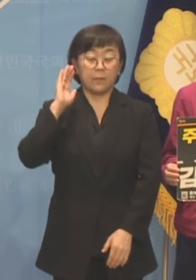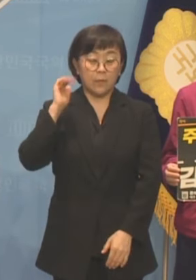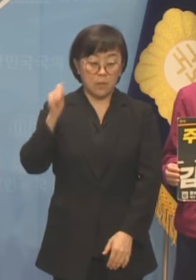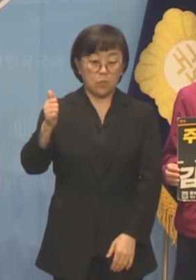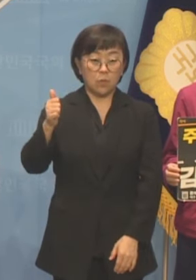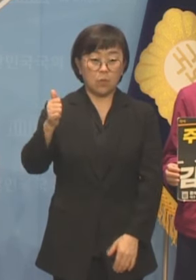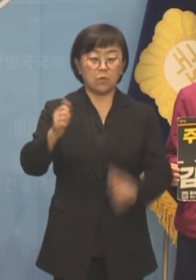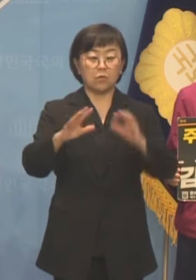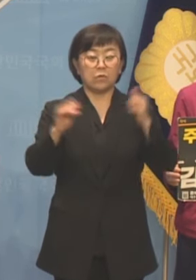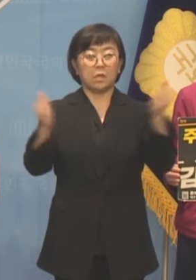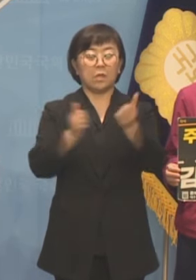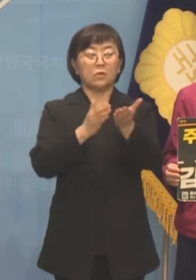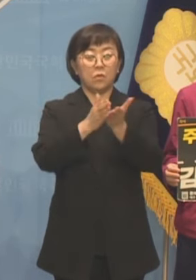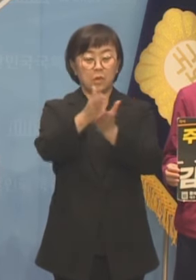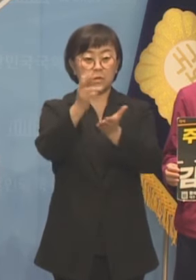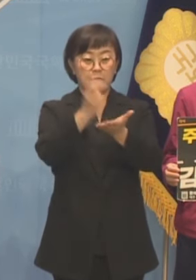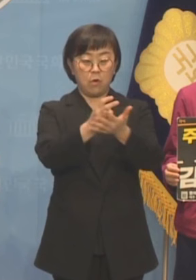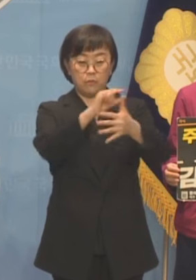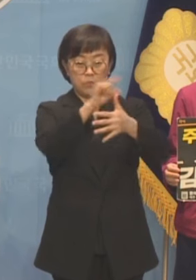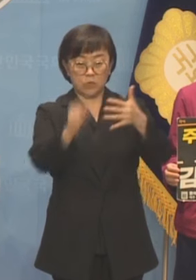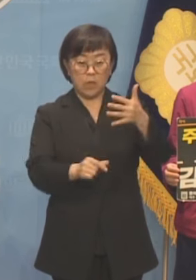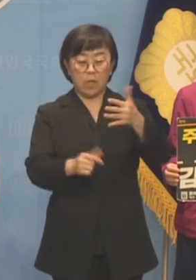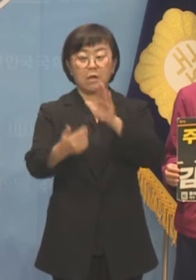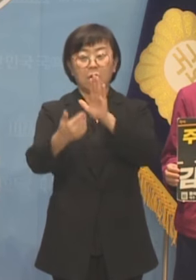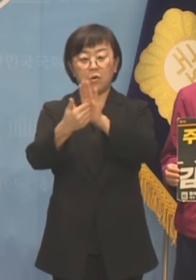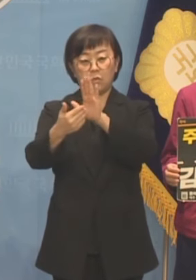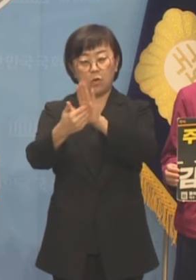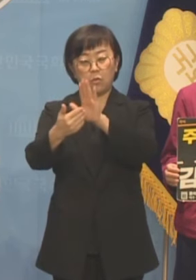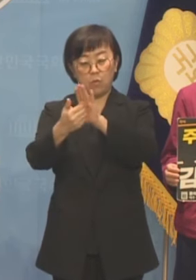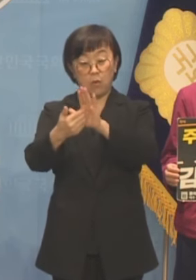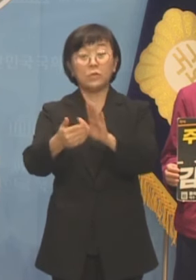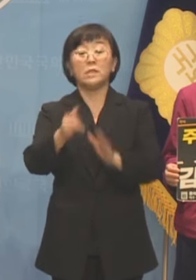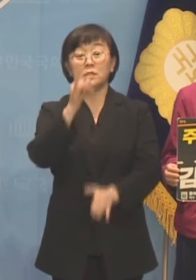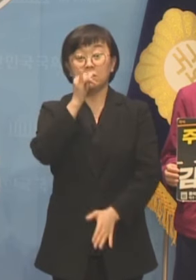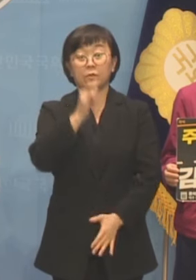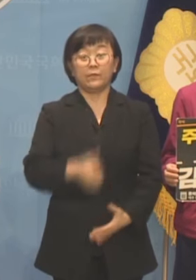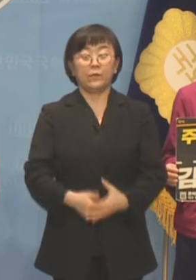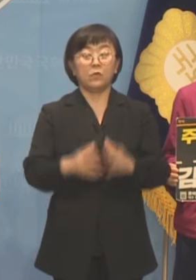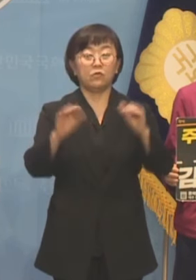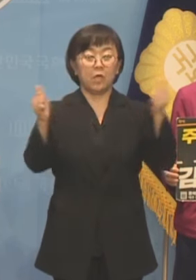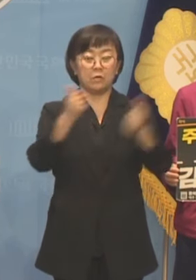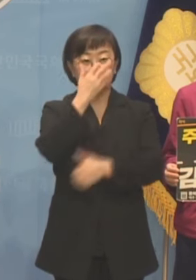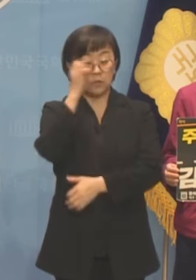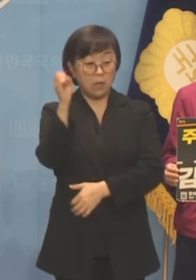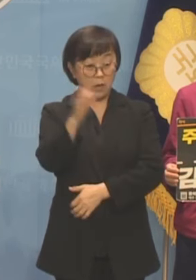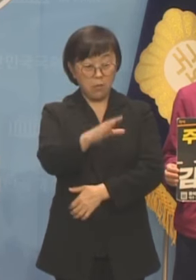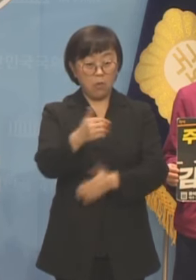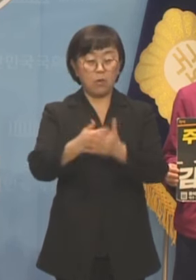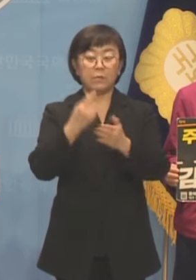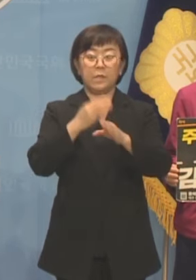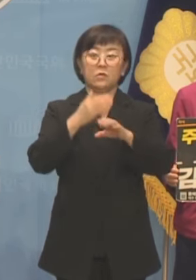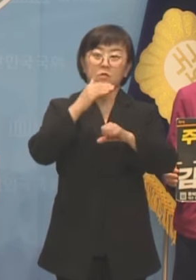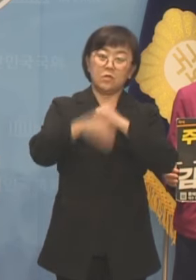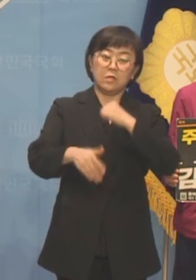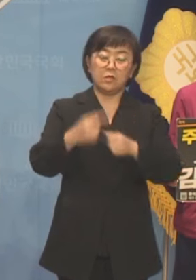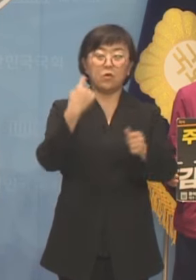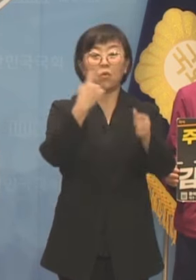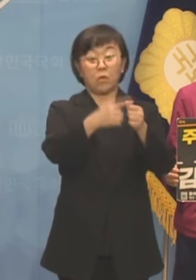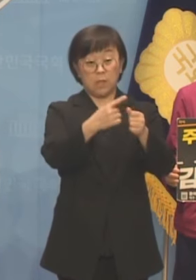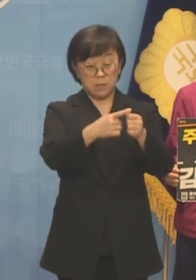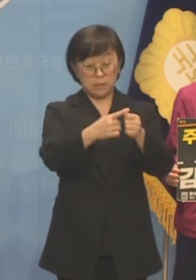대통은 가 통과시킨 법률에 대해서 여러 차례의 거부권을 행사했습니다 국회를 무시하고 민주주의를